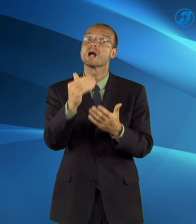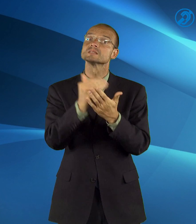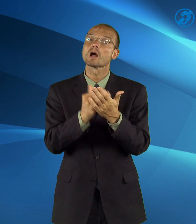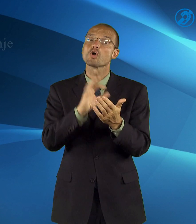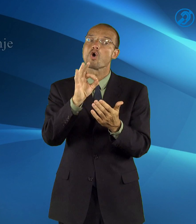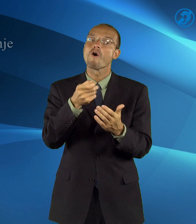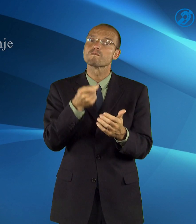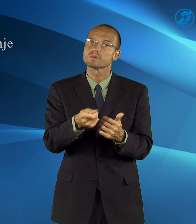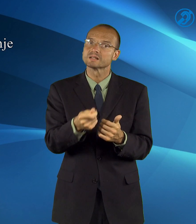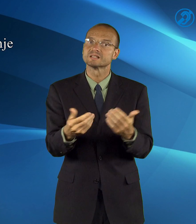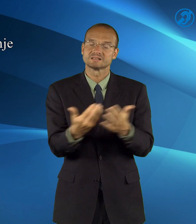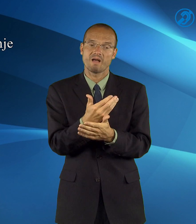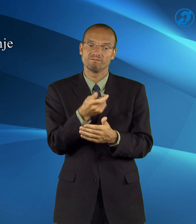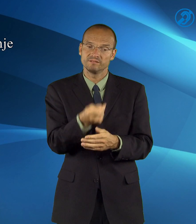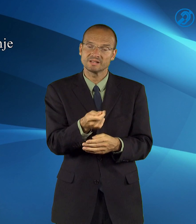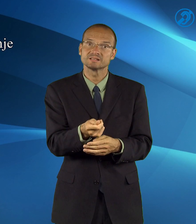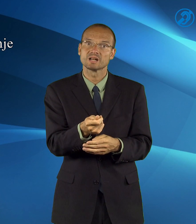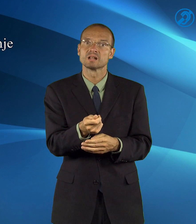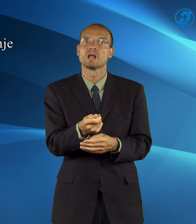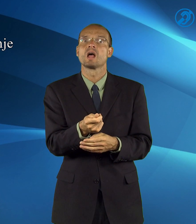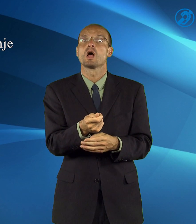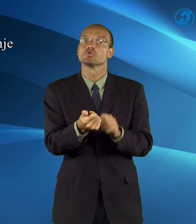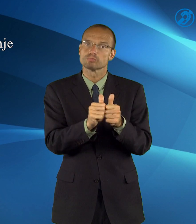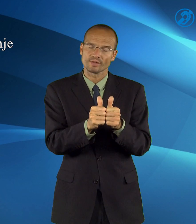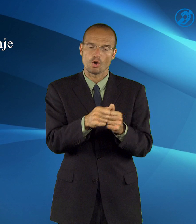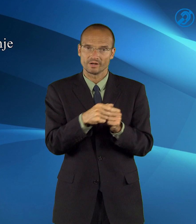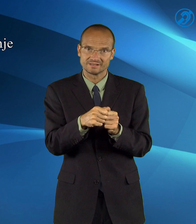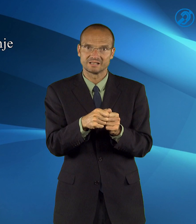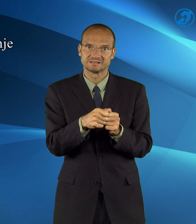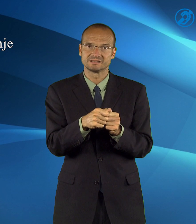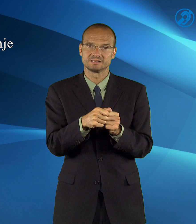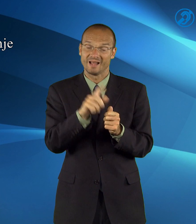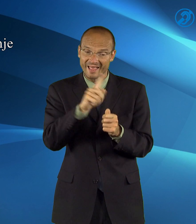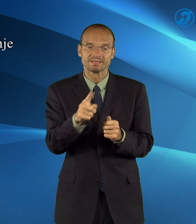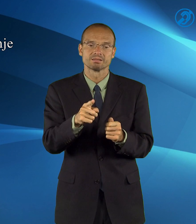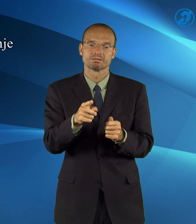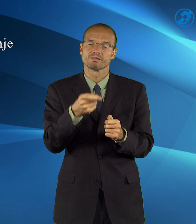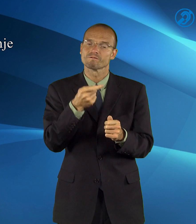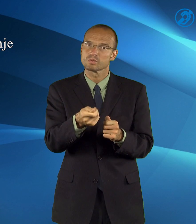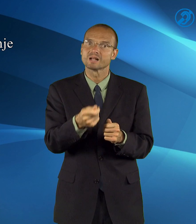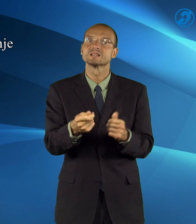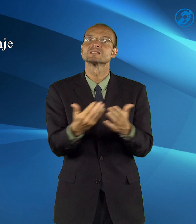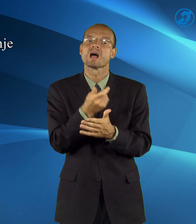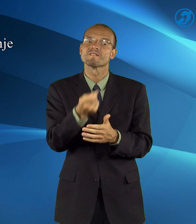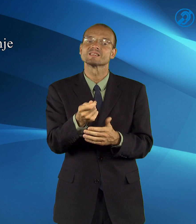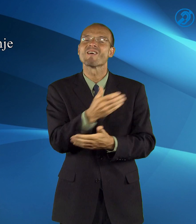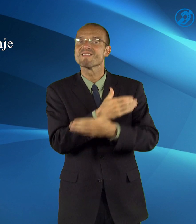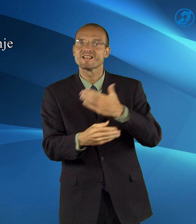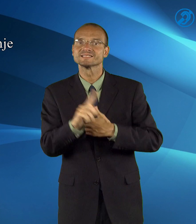Zakon o Fundaciji za financiranje športnih organizacij v Republiki Sloveniji in Fundaciji za financiranje invalidskih